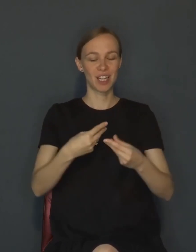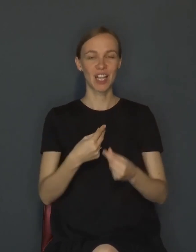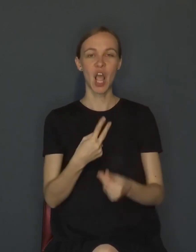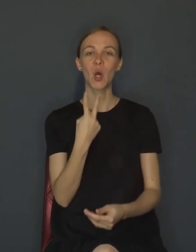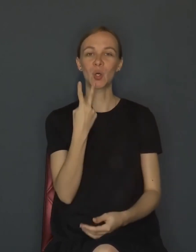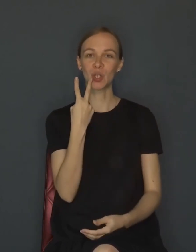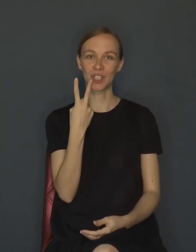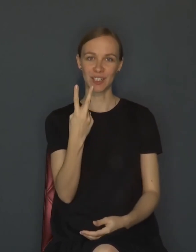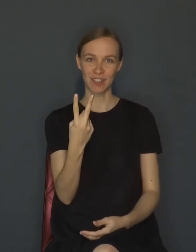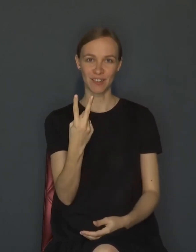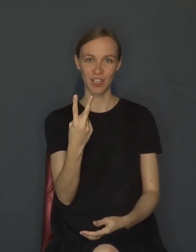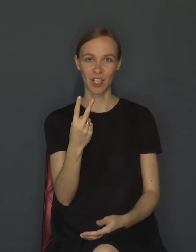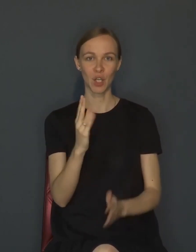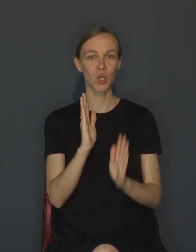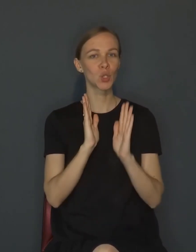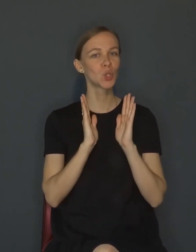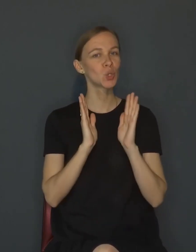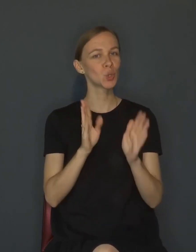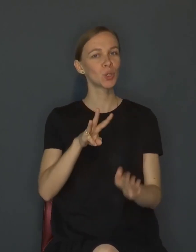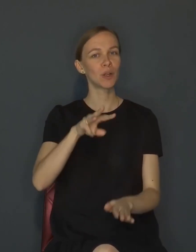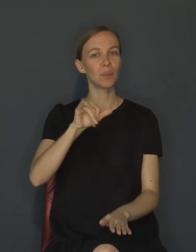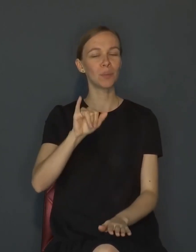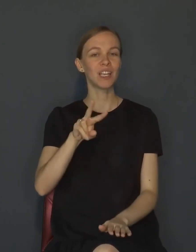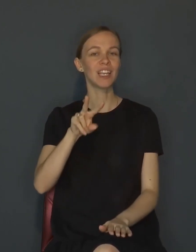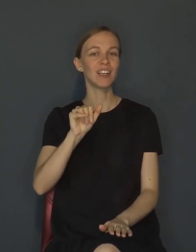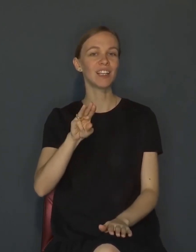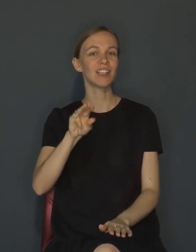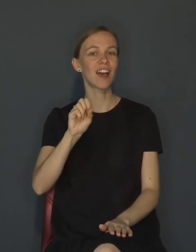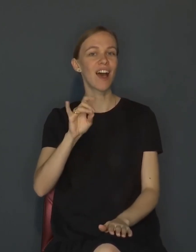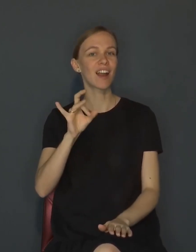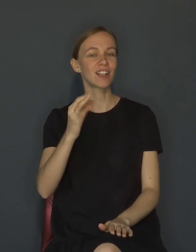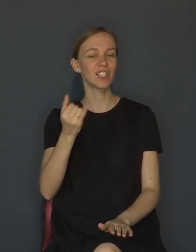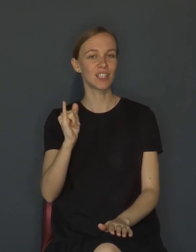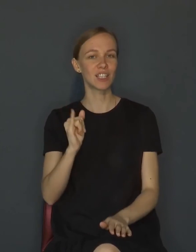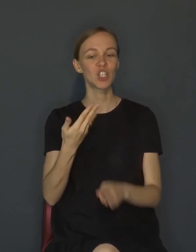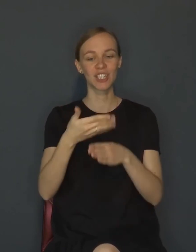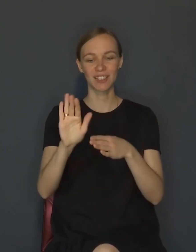суто мілітарні частини Дубенського замку